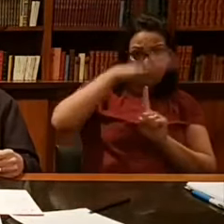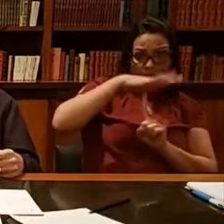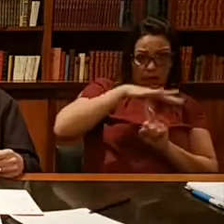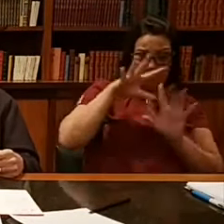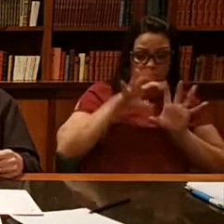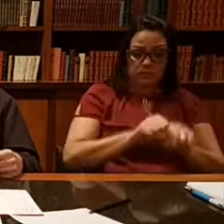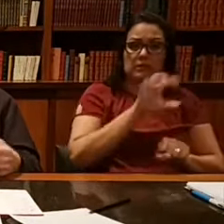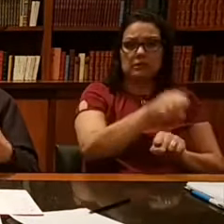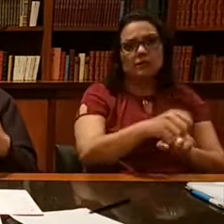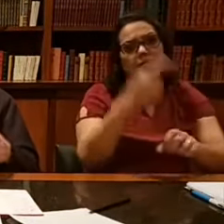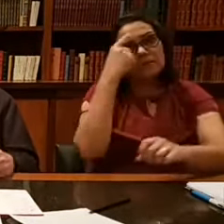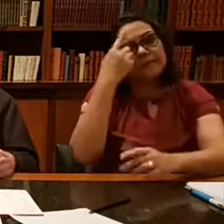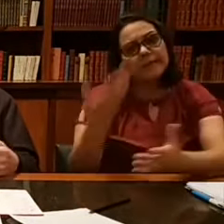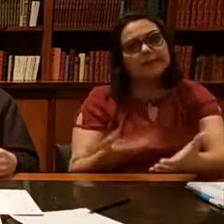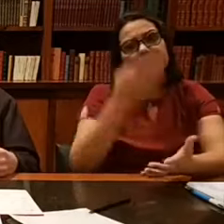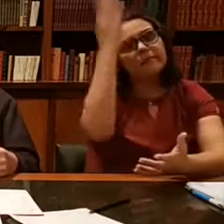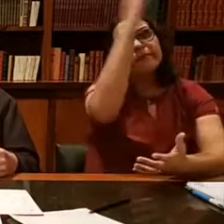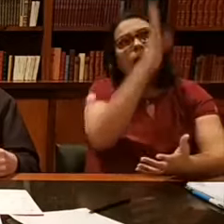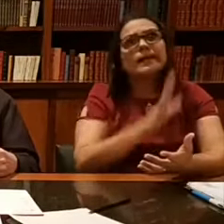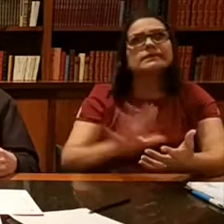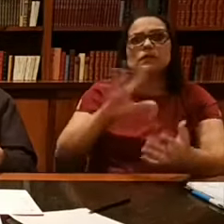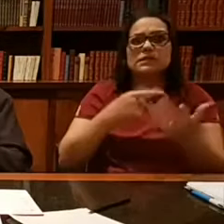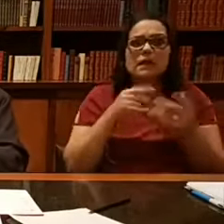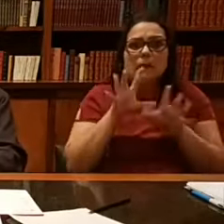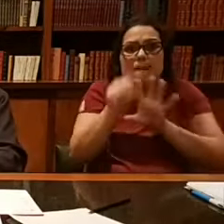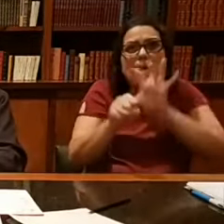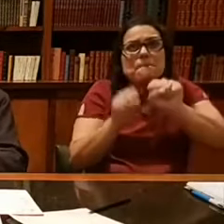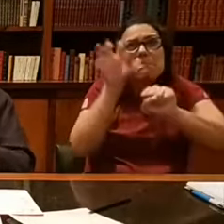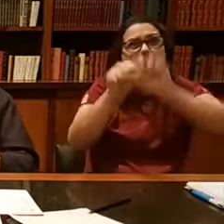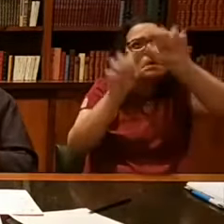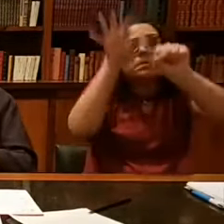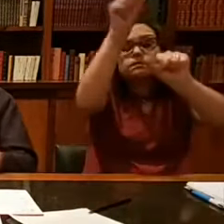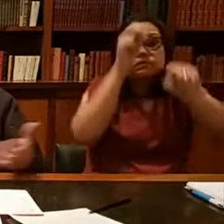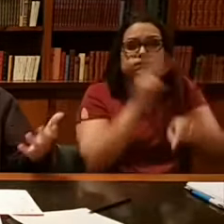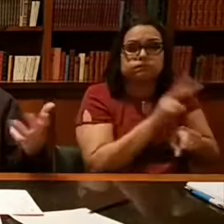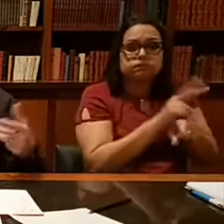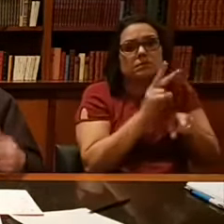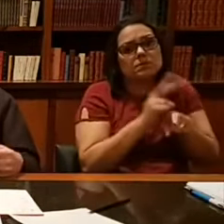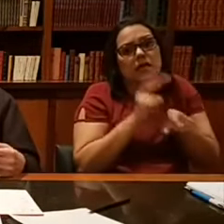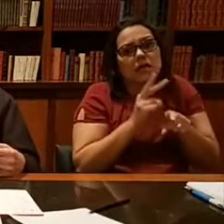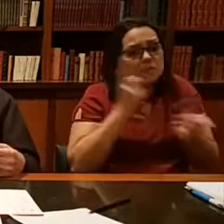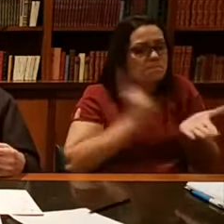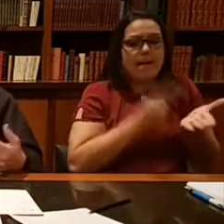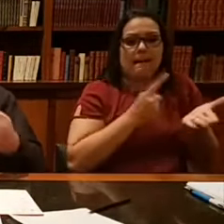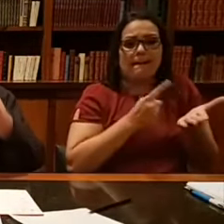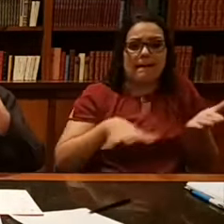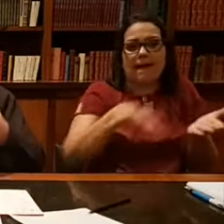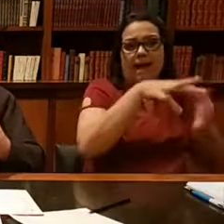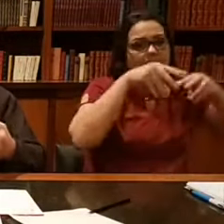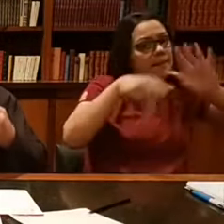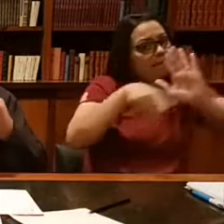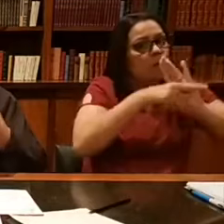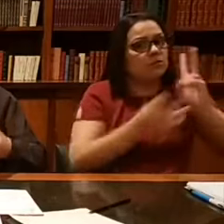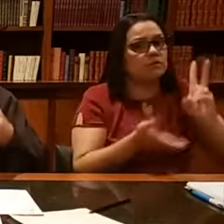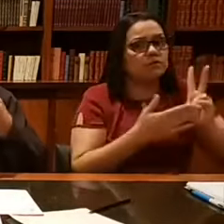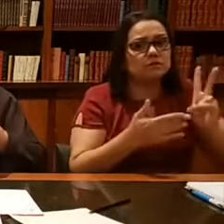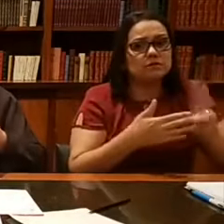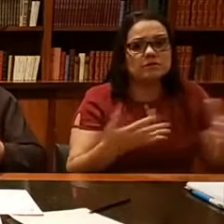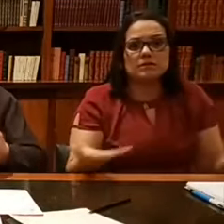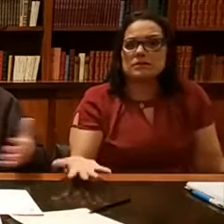Brasil com uma área equivalente, né, um pouquinho abaixo, do sudeste e sul, demarcado como terra indígena. Tudo